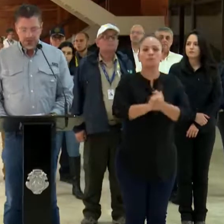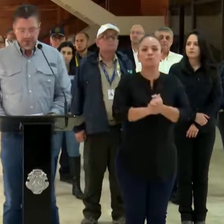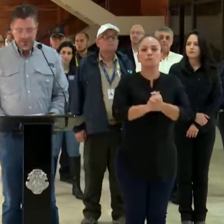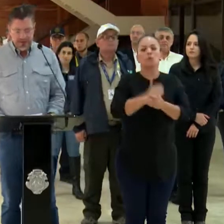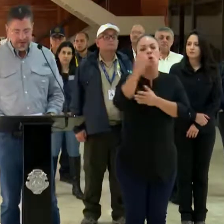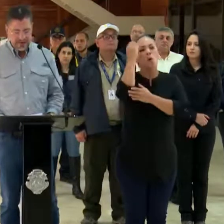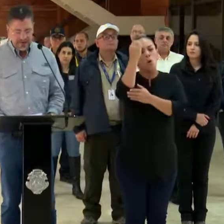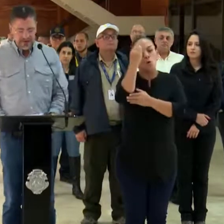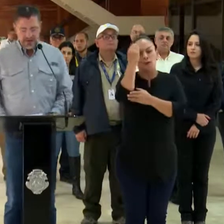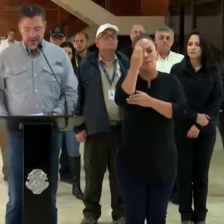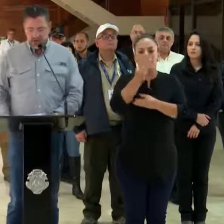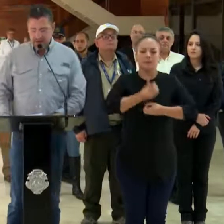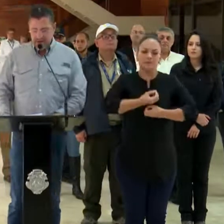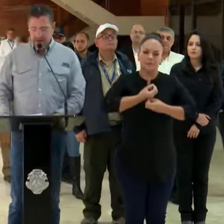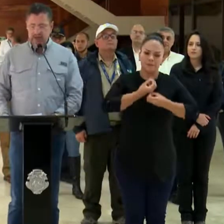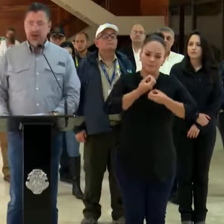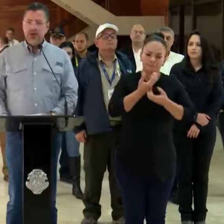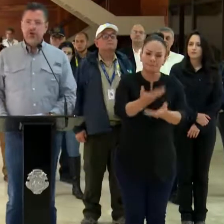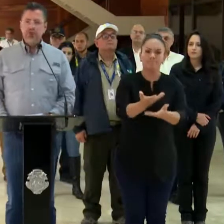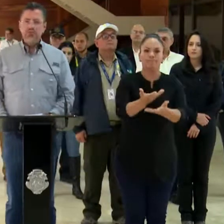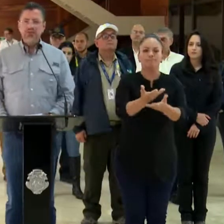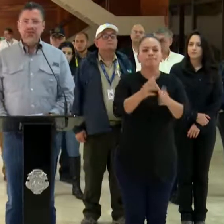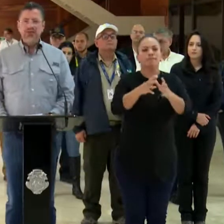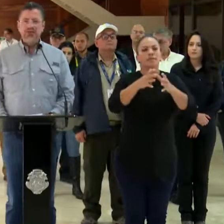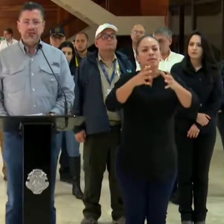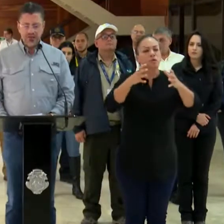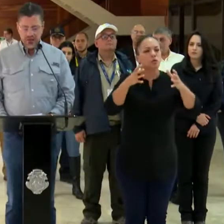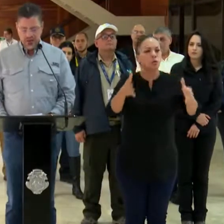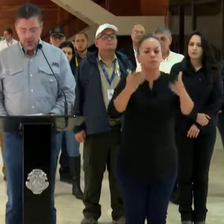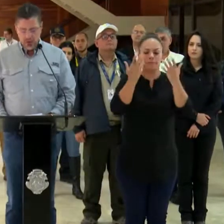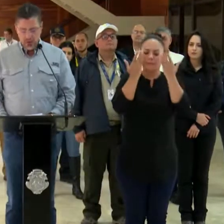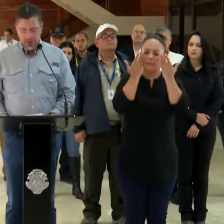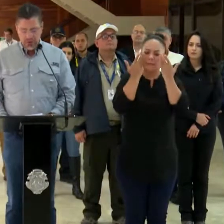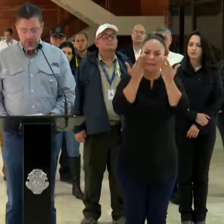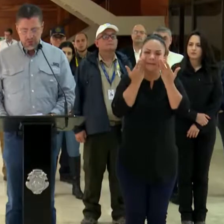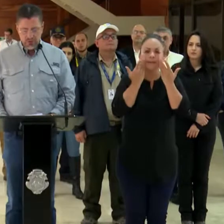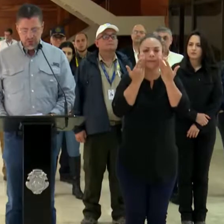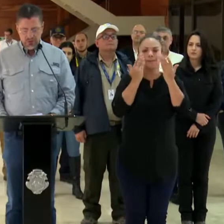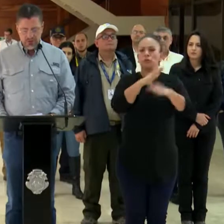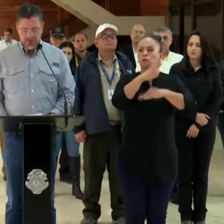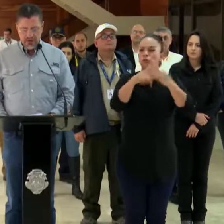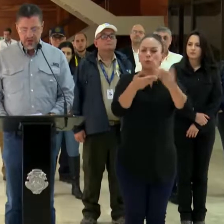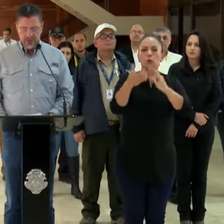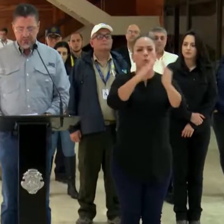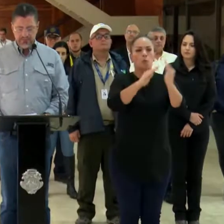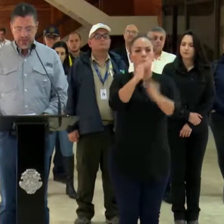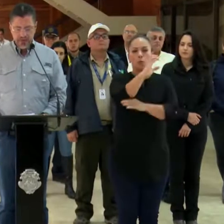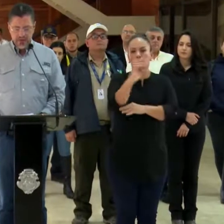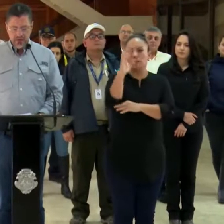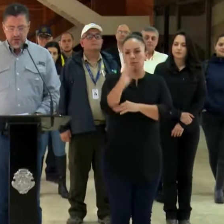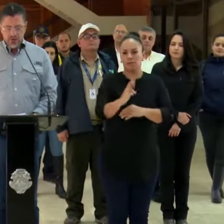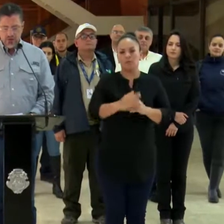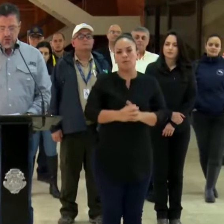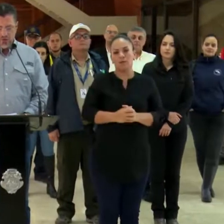obviamente, expresar la enorme tristeza de todo el pueblo de Costa Rica